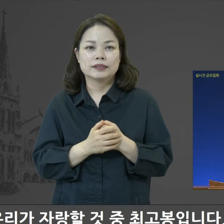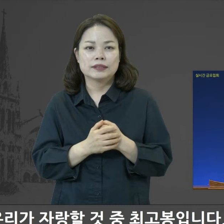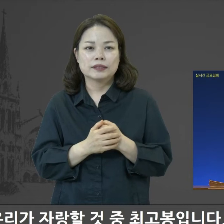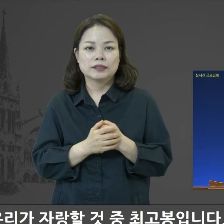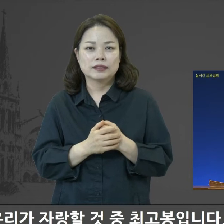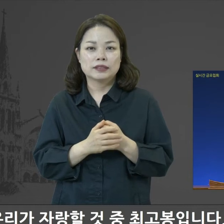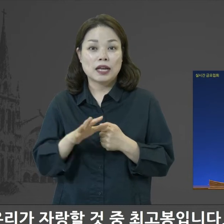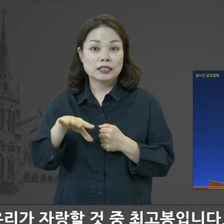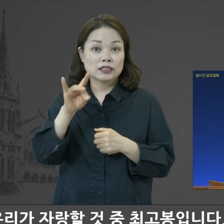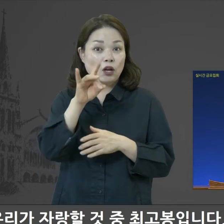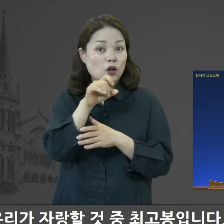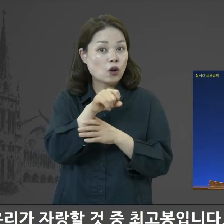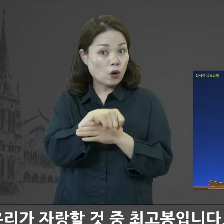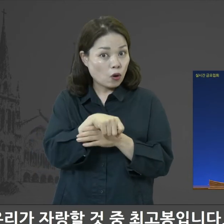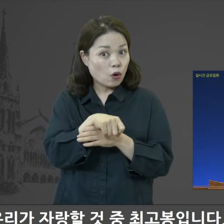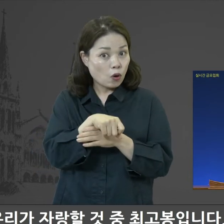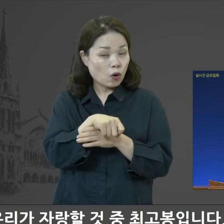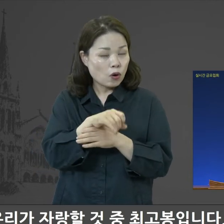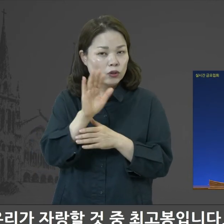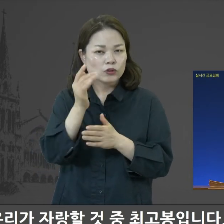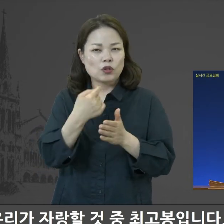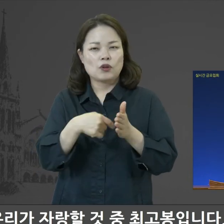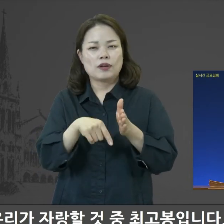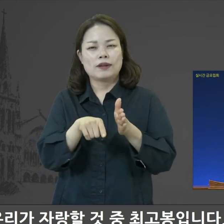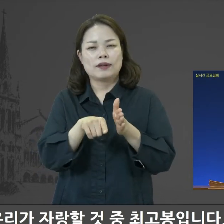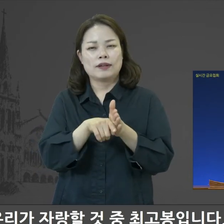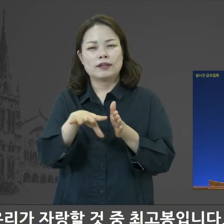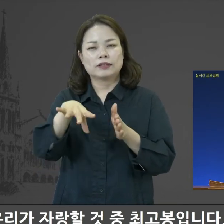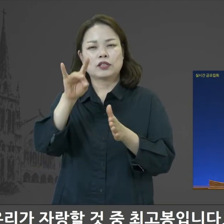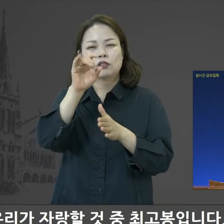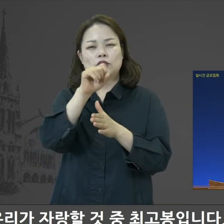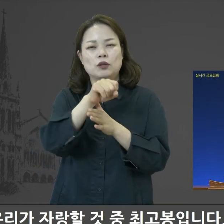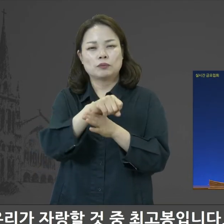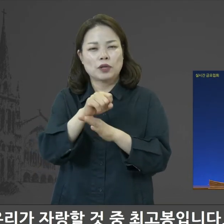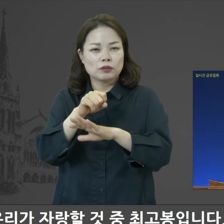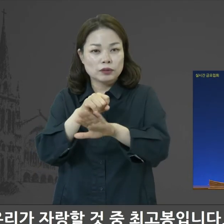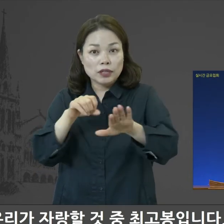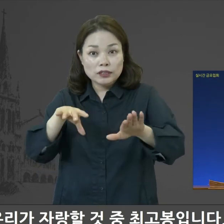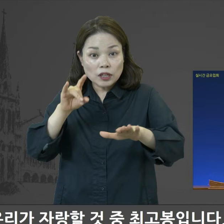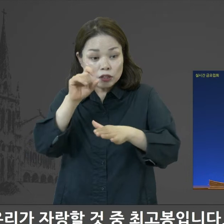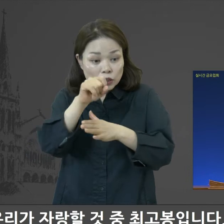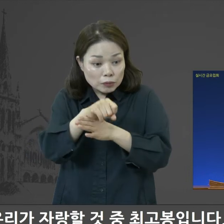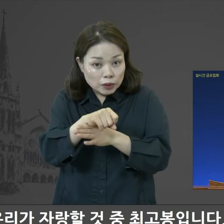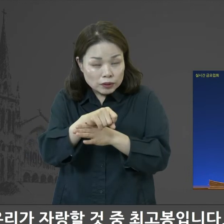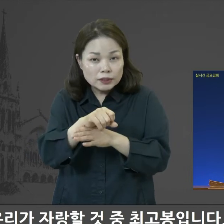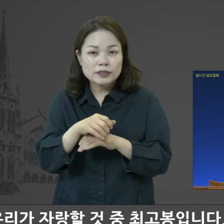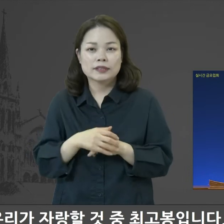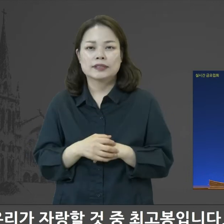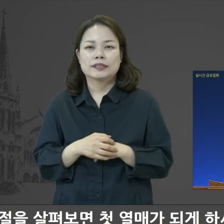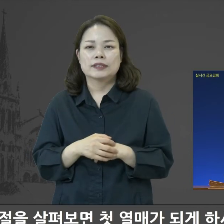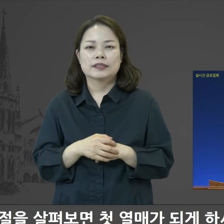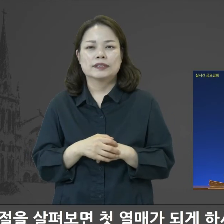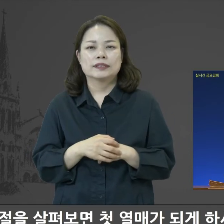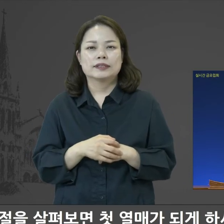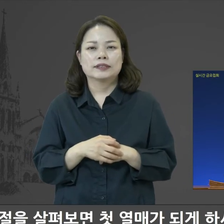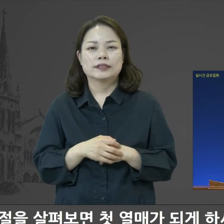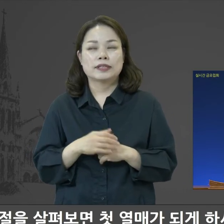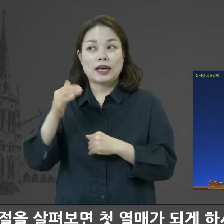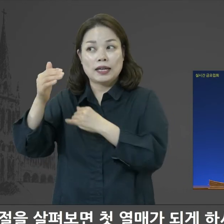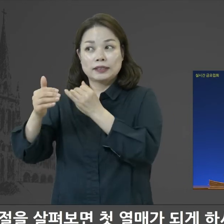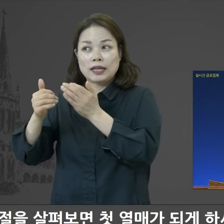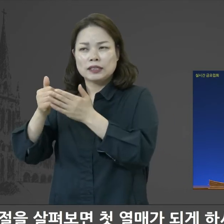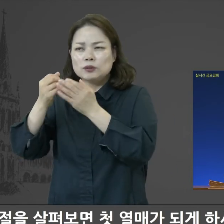첫 열매가 되게 하시려고, 첫 열매, 우리로 하여금 첫 열매. 이 첫 열매는